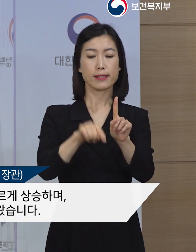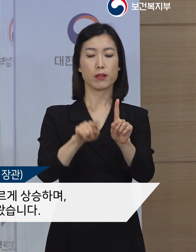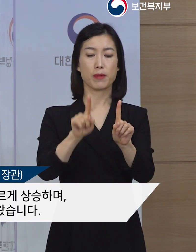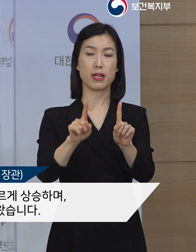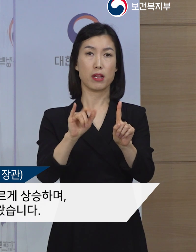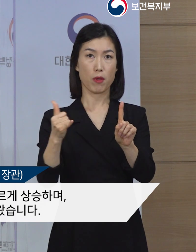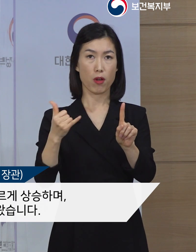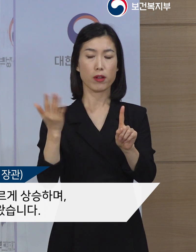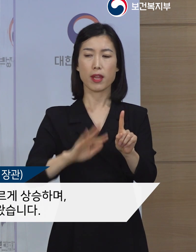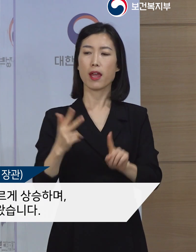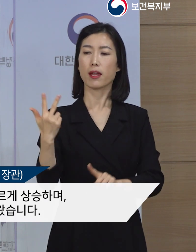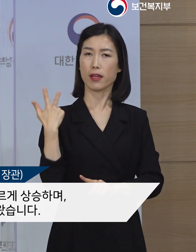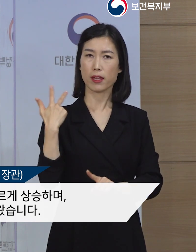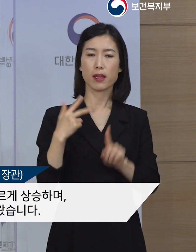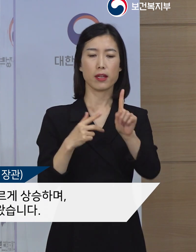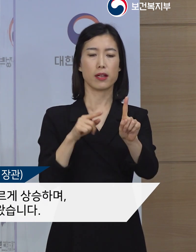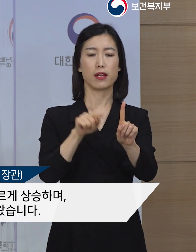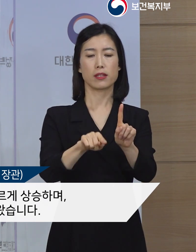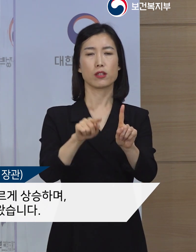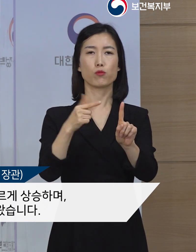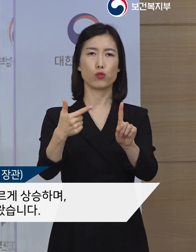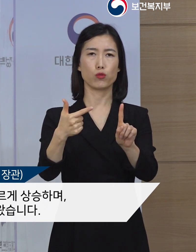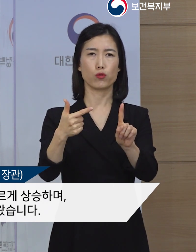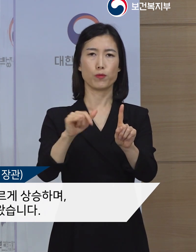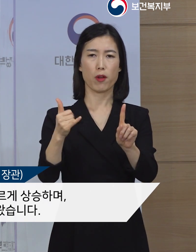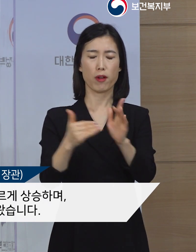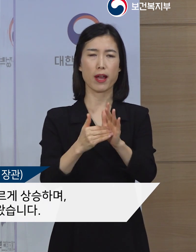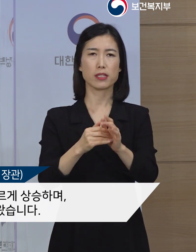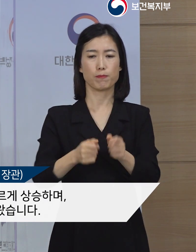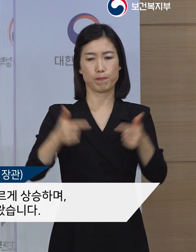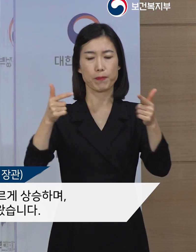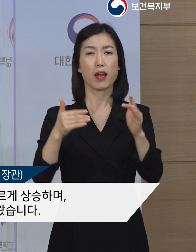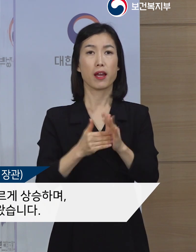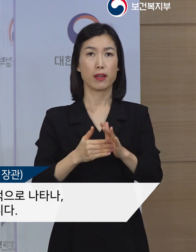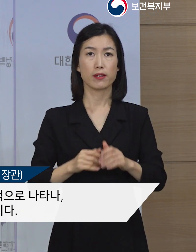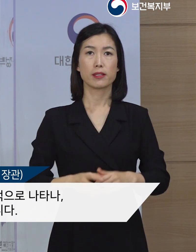내외에서 지난주 1.6까지 올라왔습니다.